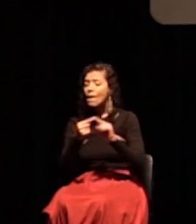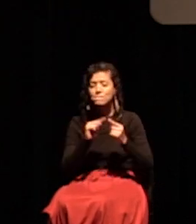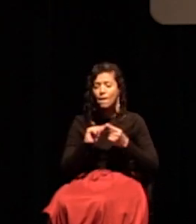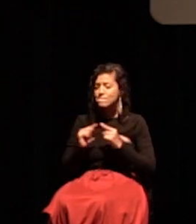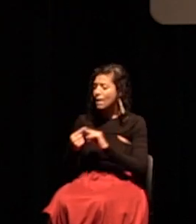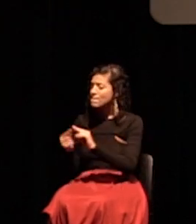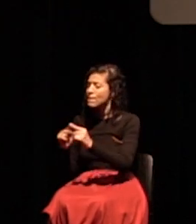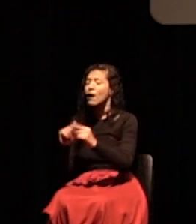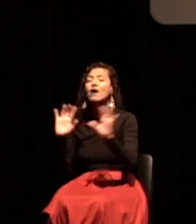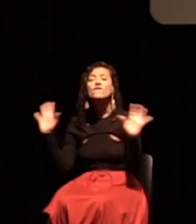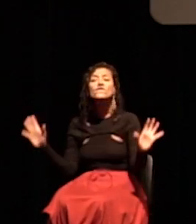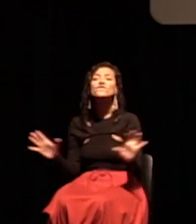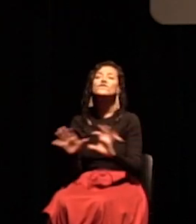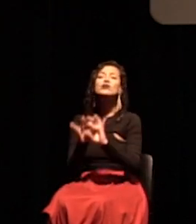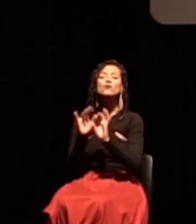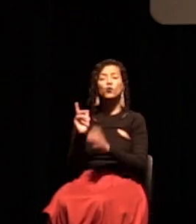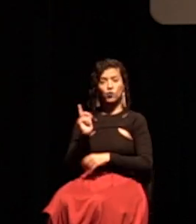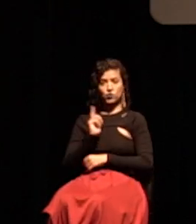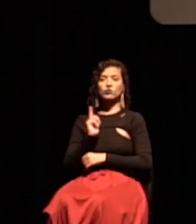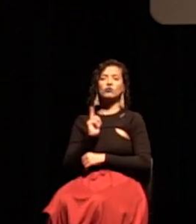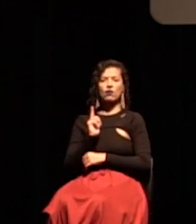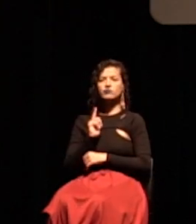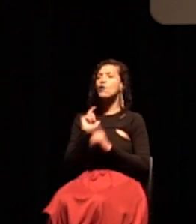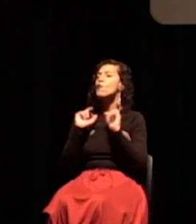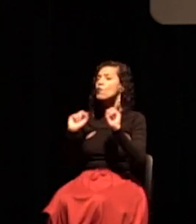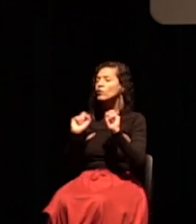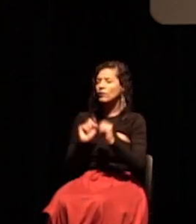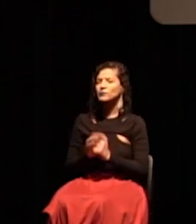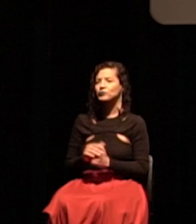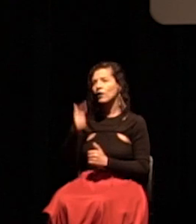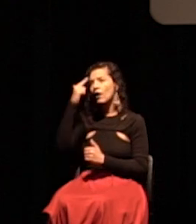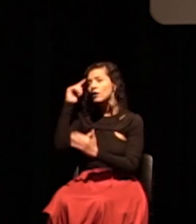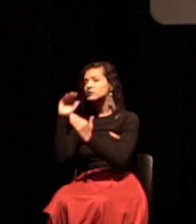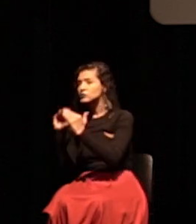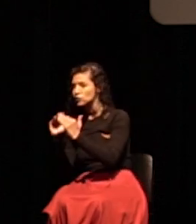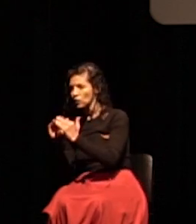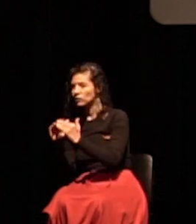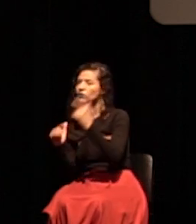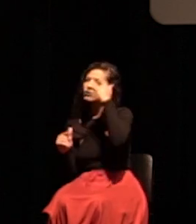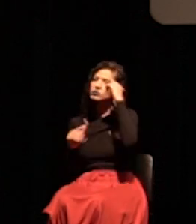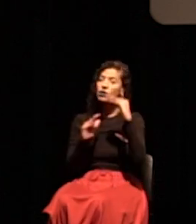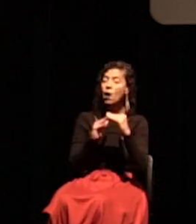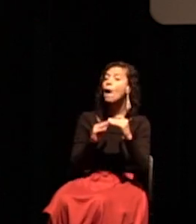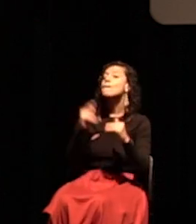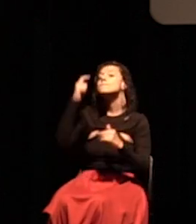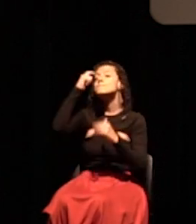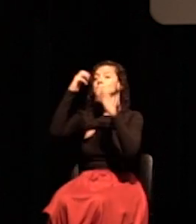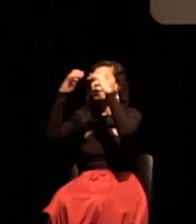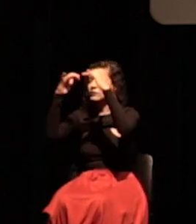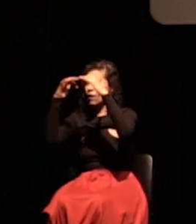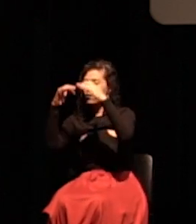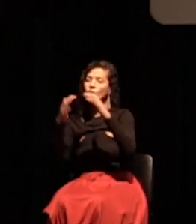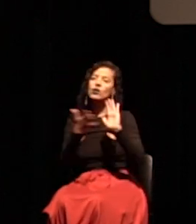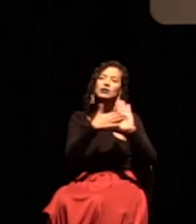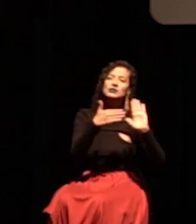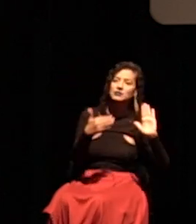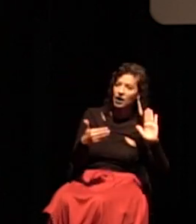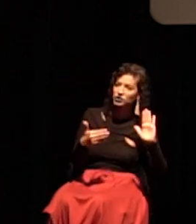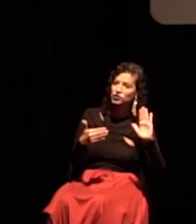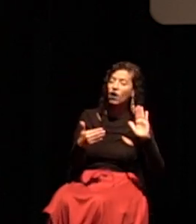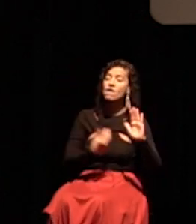sintonia, uma sintonia mental, uma sintonia estética, uma sintonia do viver,